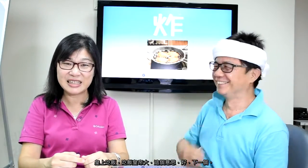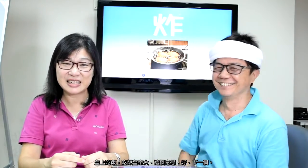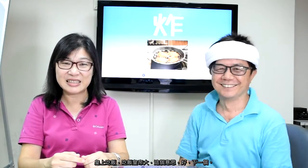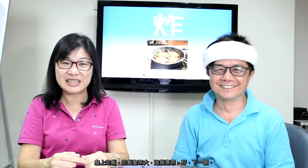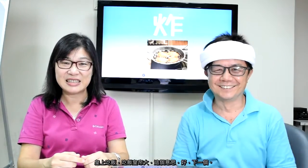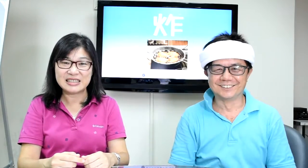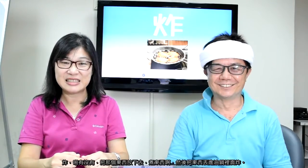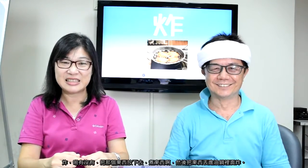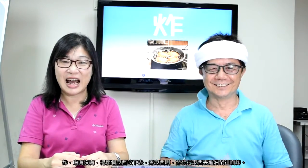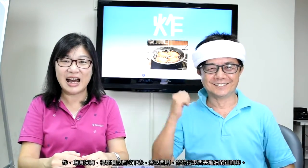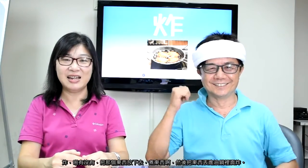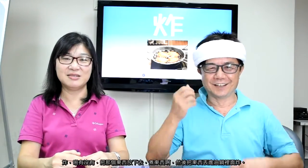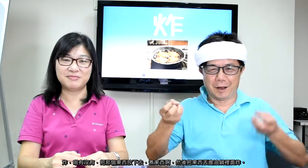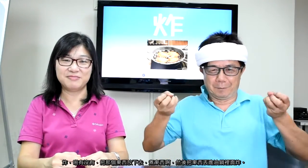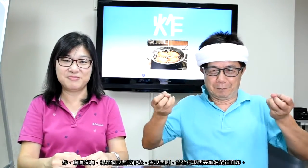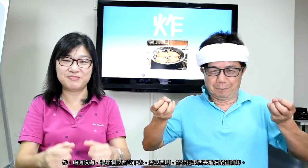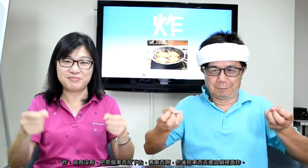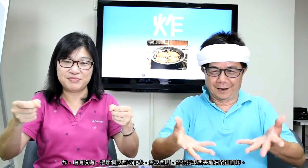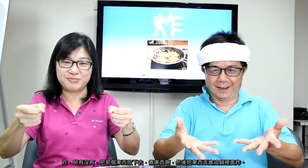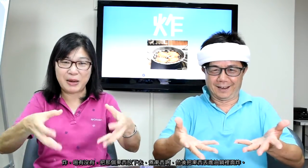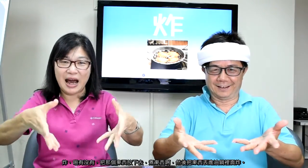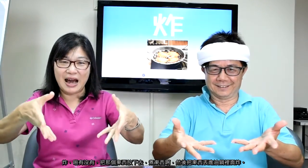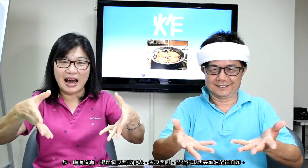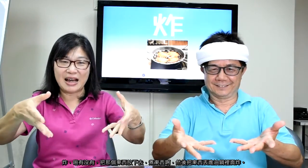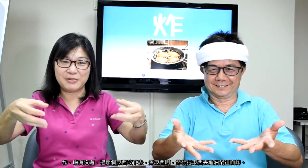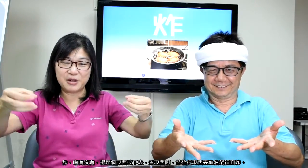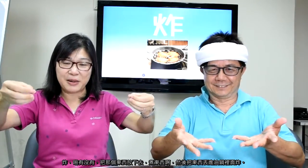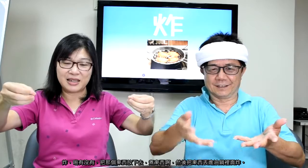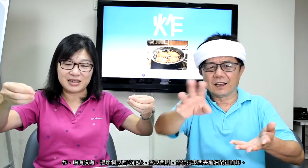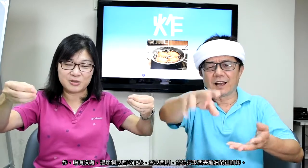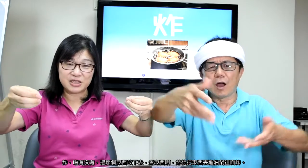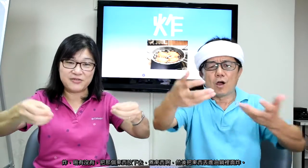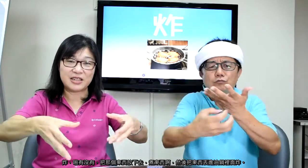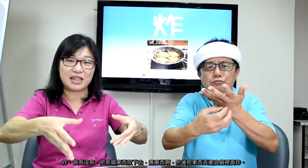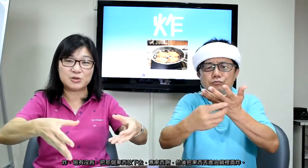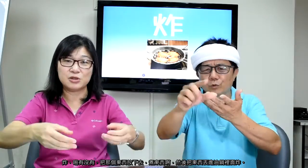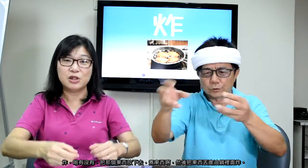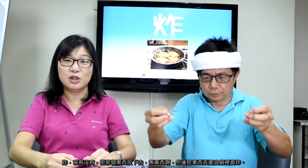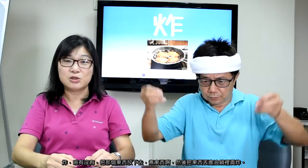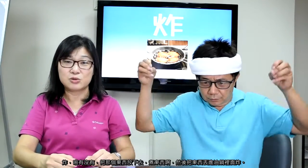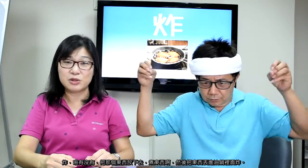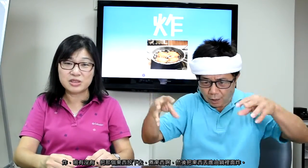个炸，啪，有没有把那个东西放下去？煮东西